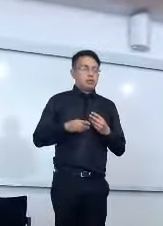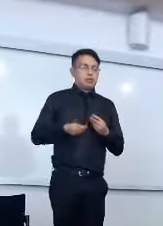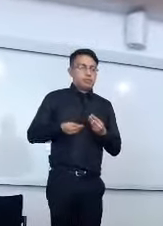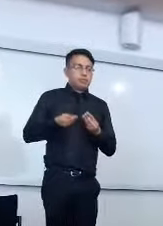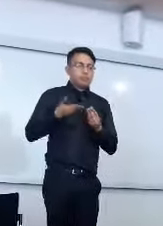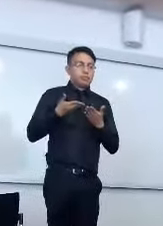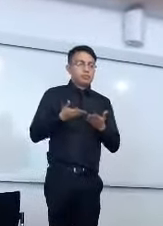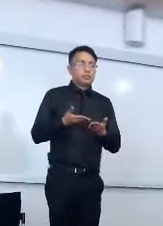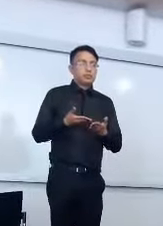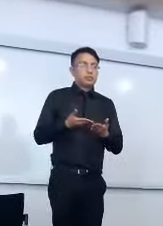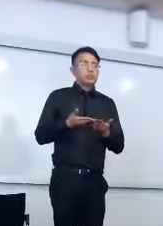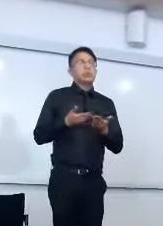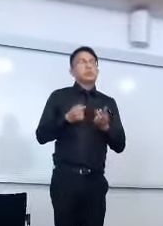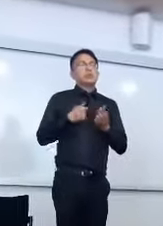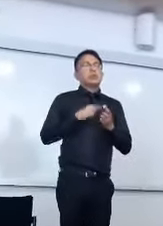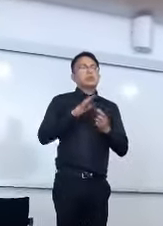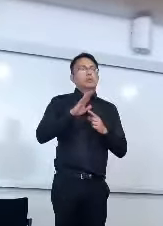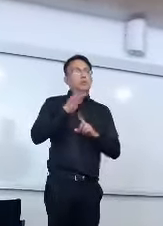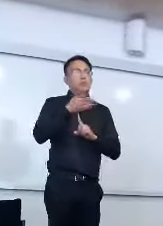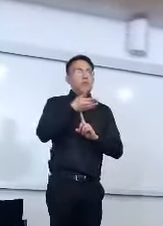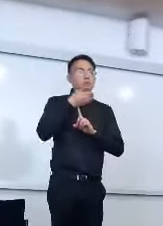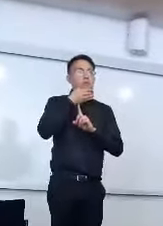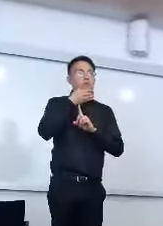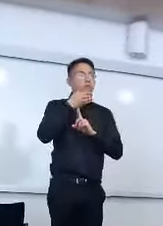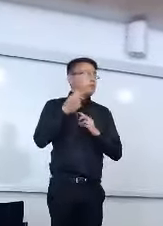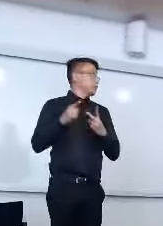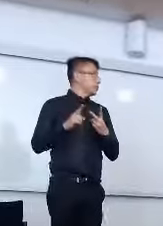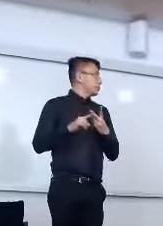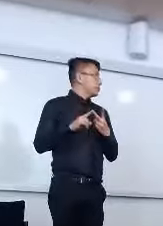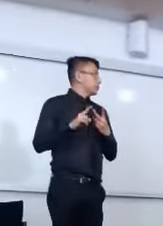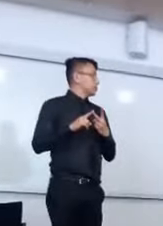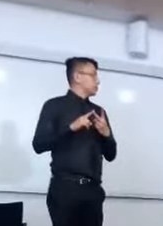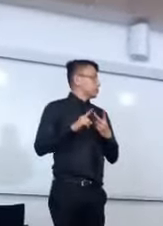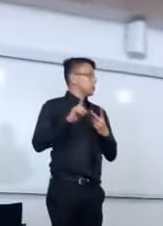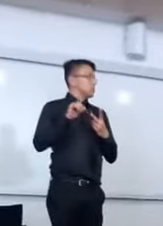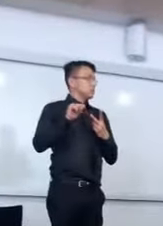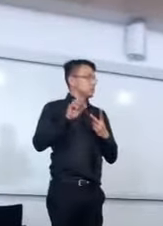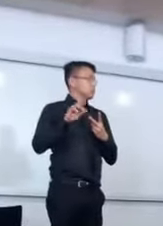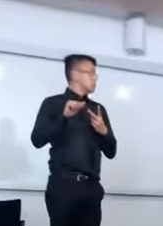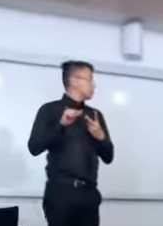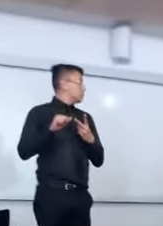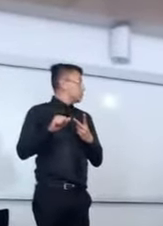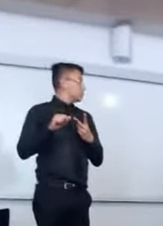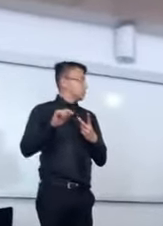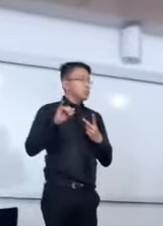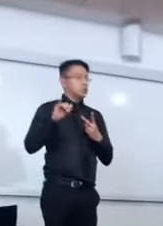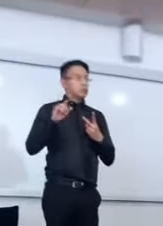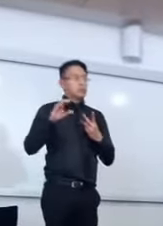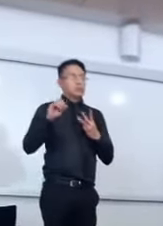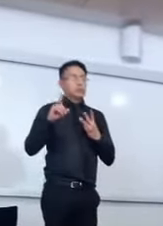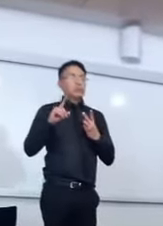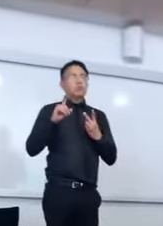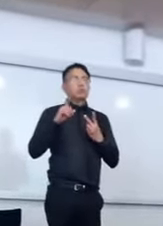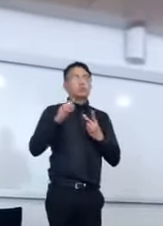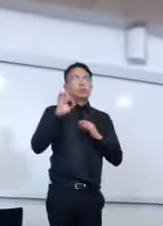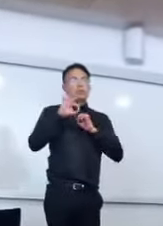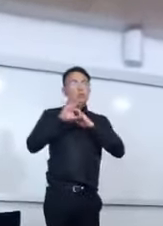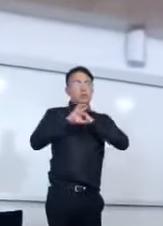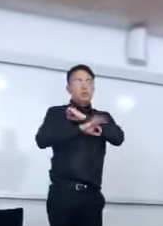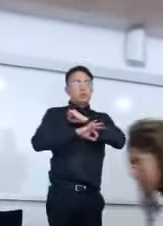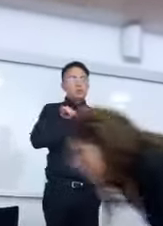salud sexual y reproductiva de ProFamilia. Y Laura Liscano es psicóloga y analista del